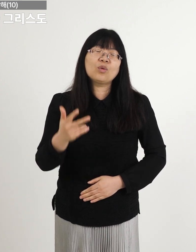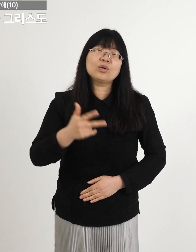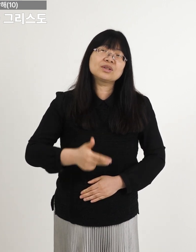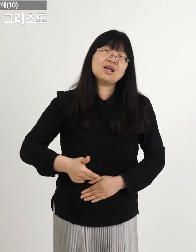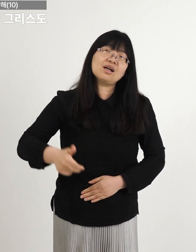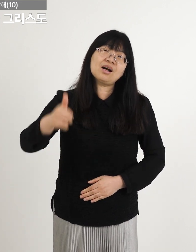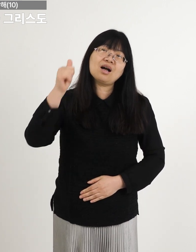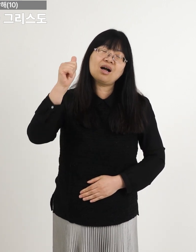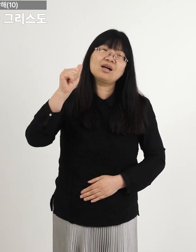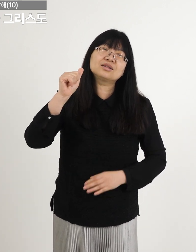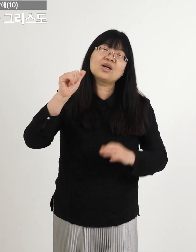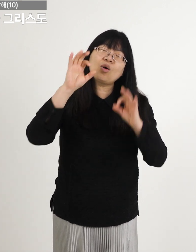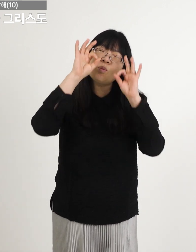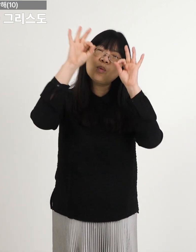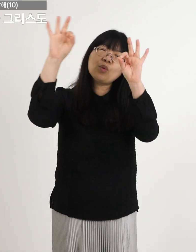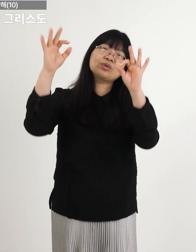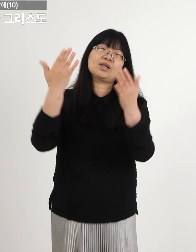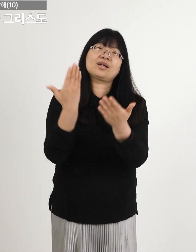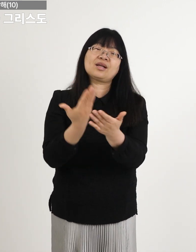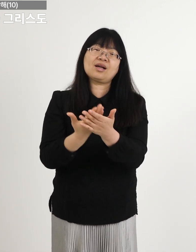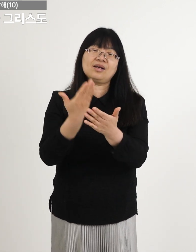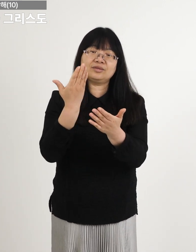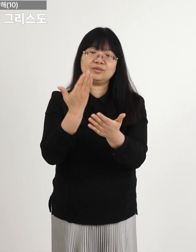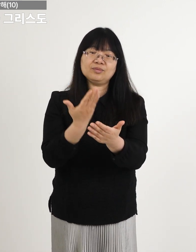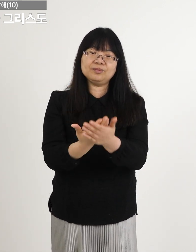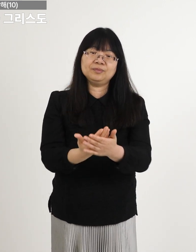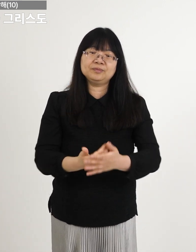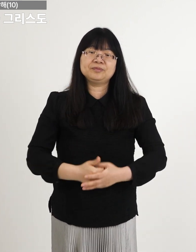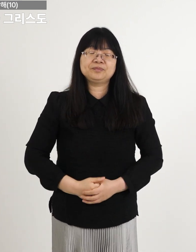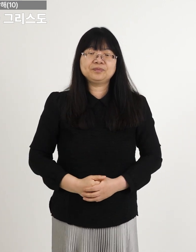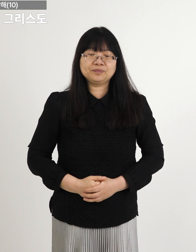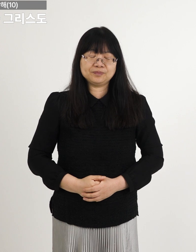주를 보게 하소서.